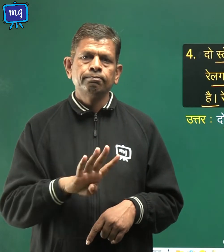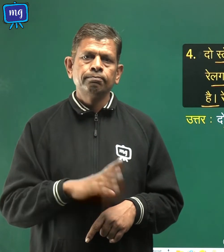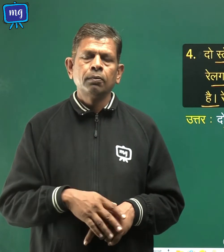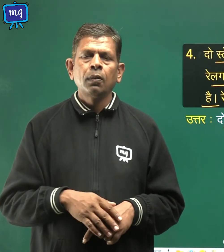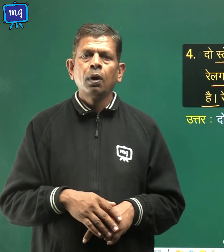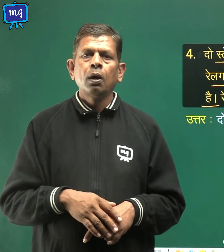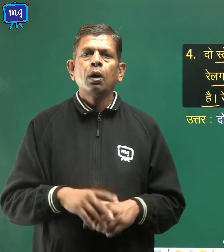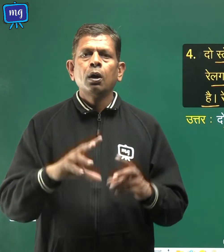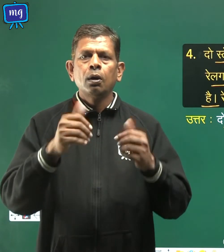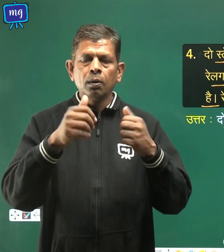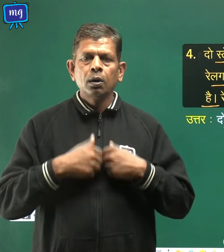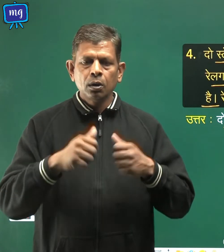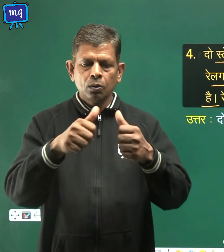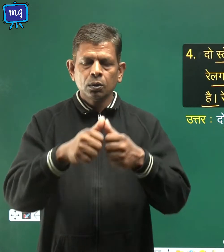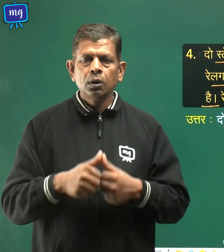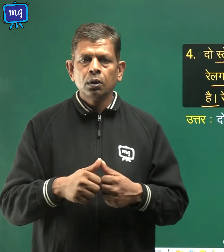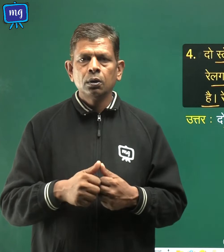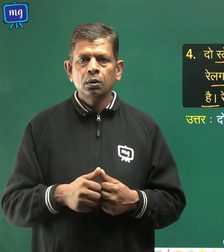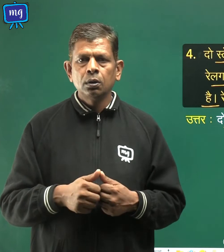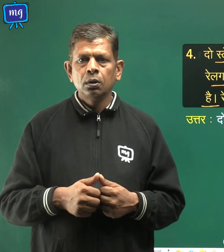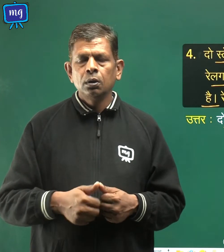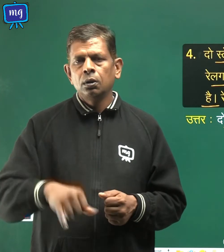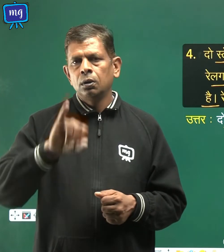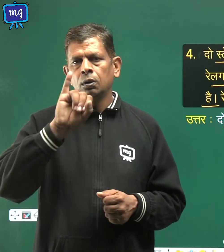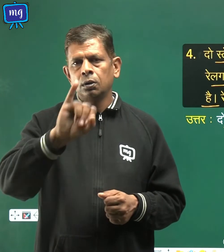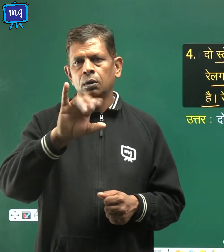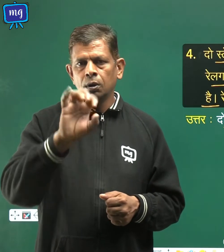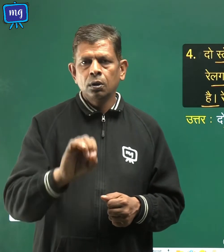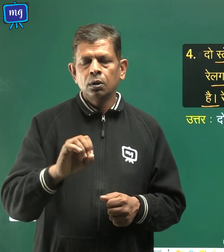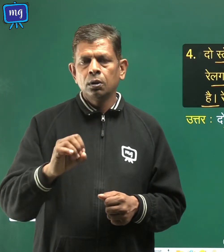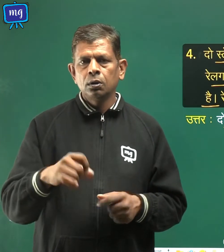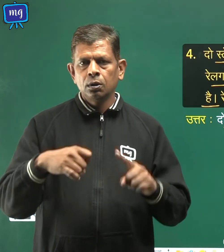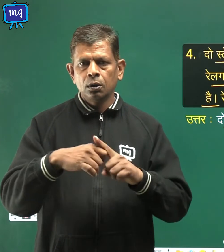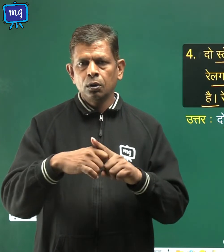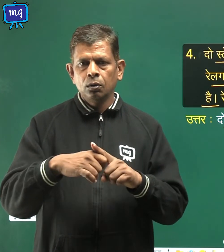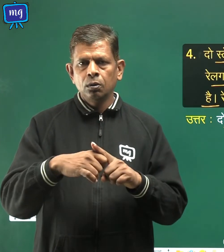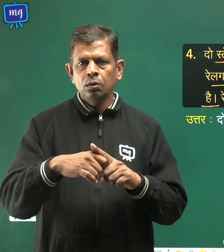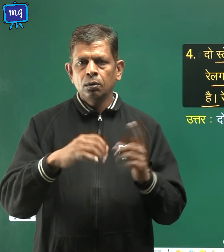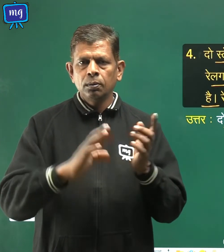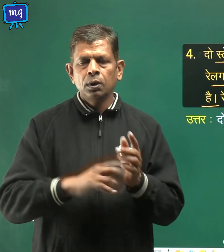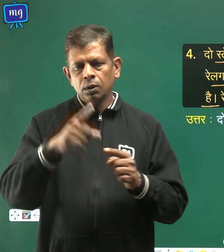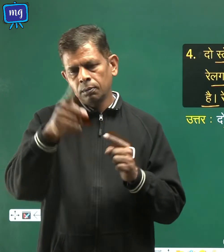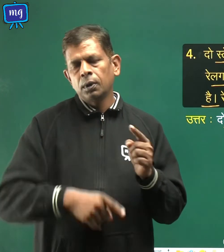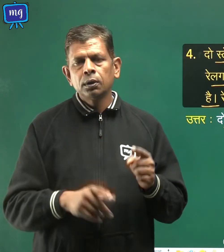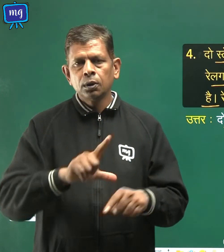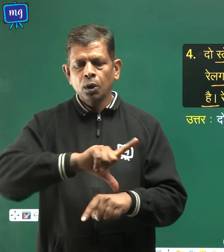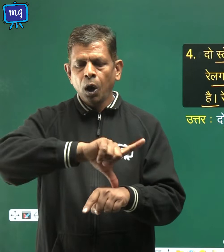भाग करने पर हमारा उत्तर आएगा 60 किलोमीटर प्रति घंटा।